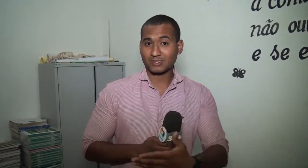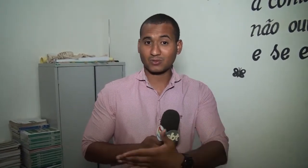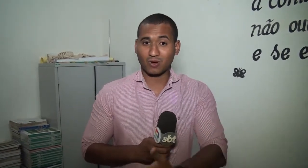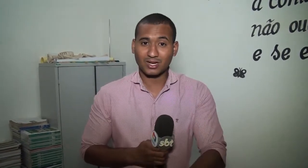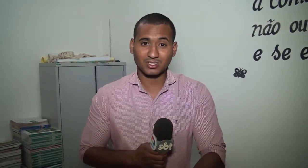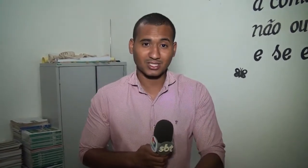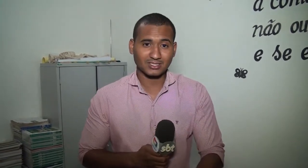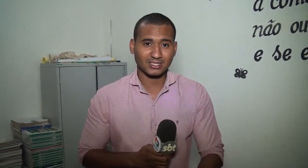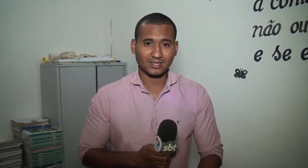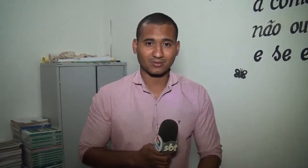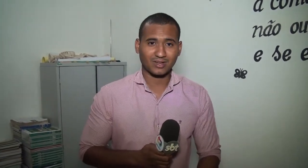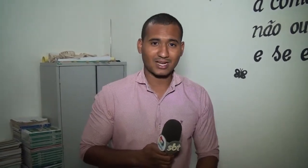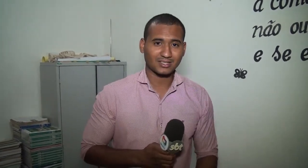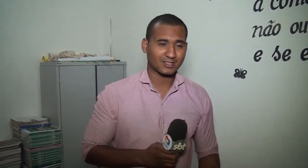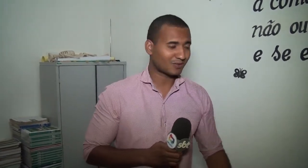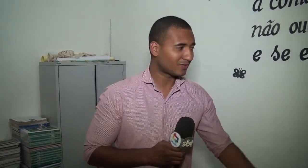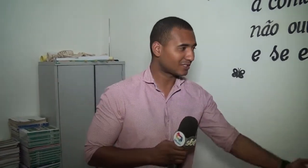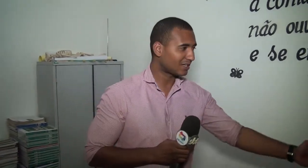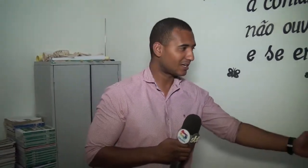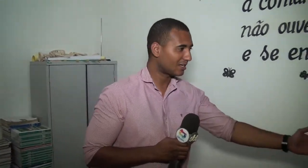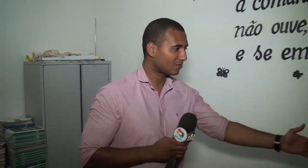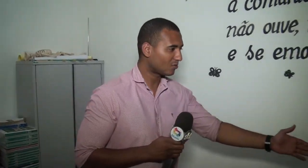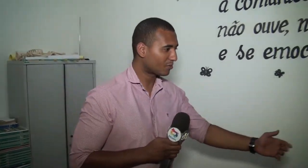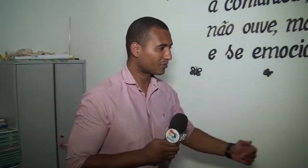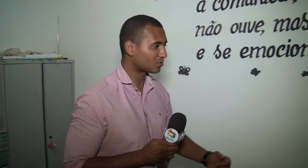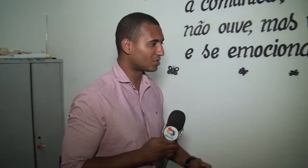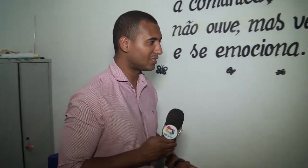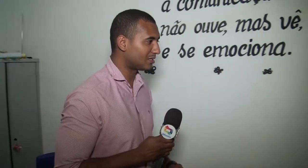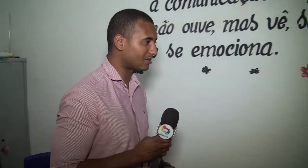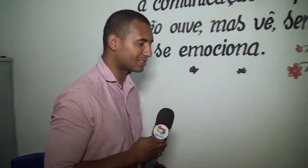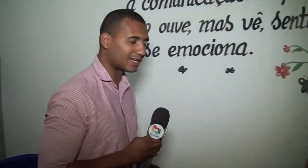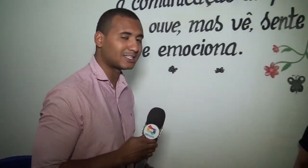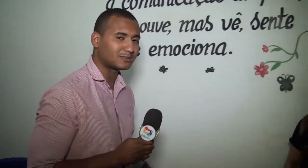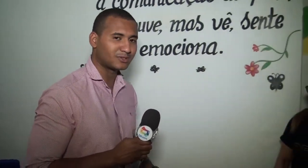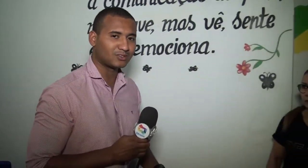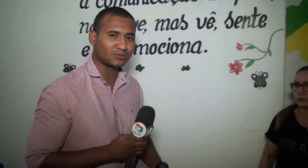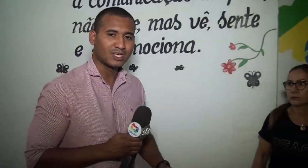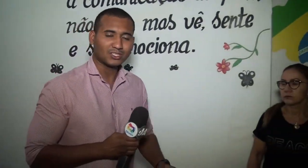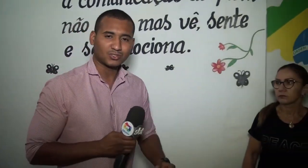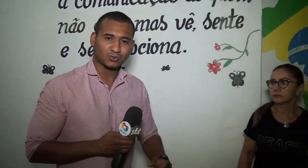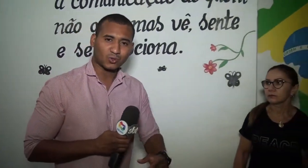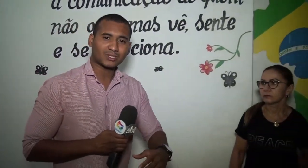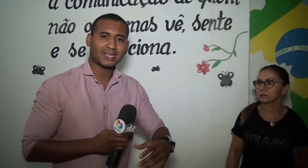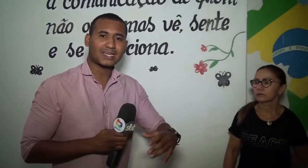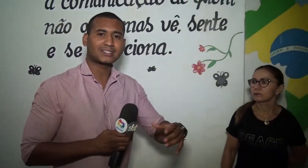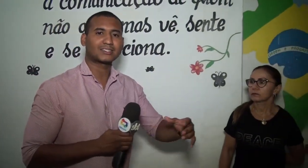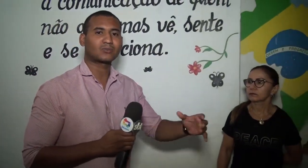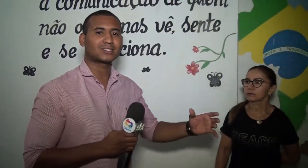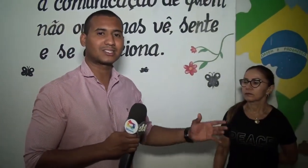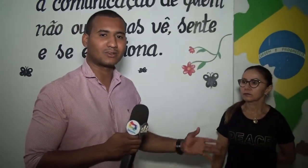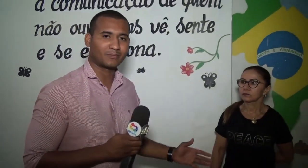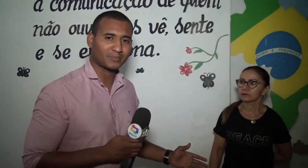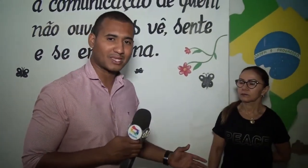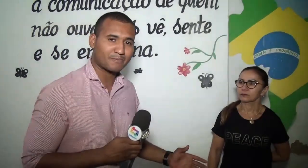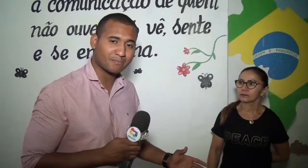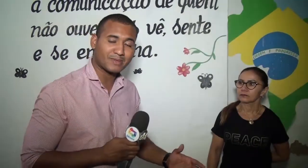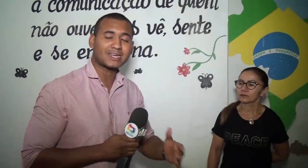escola de Trisidela do Vale conversar com a professora de Libras a respeito de toda essa situação. E a primeira